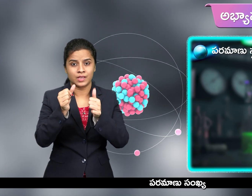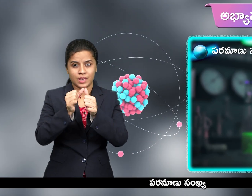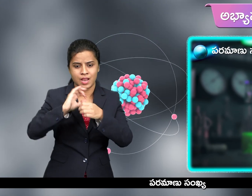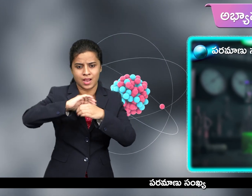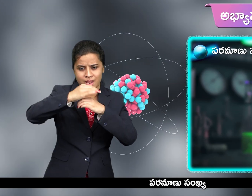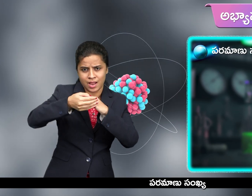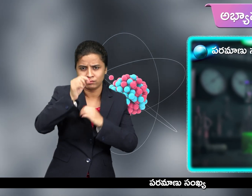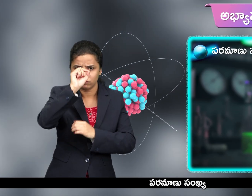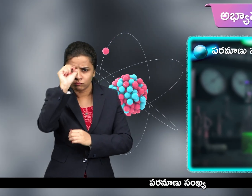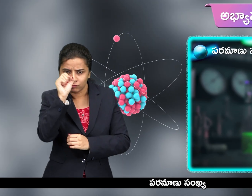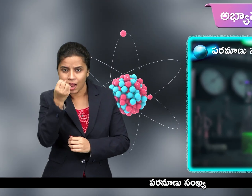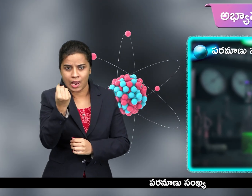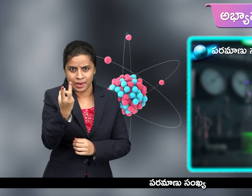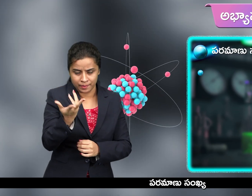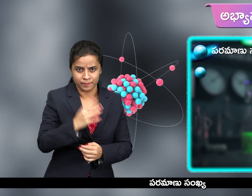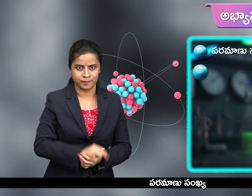సంఖ్య,